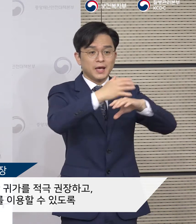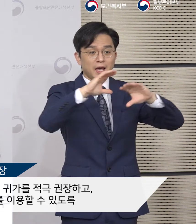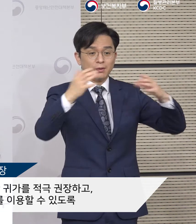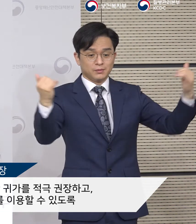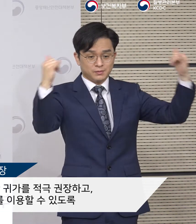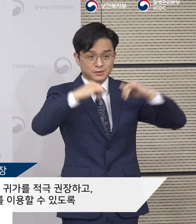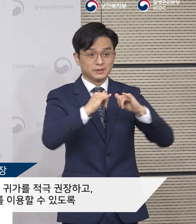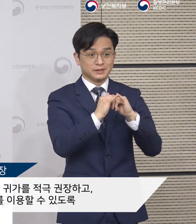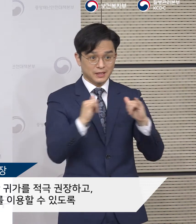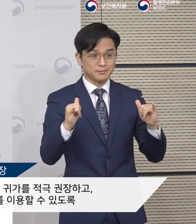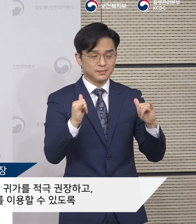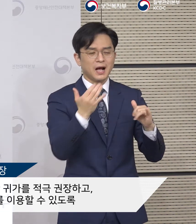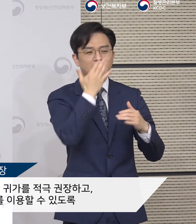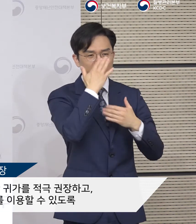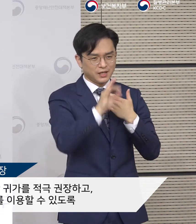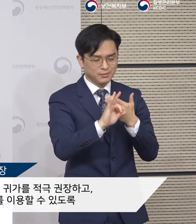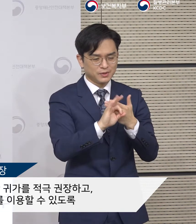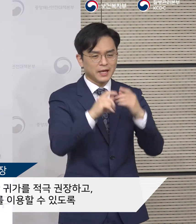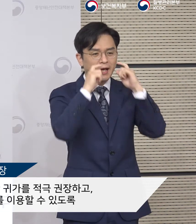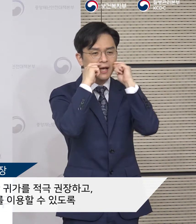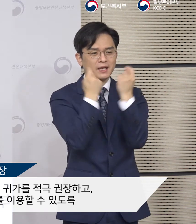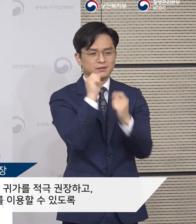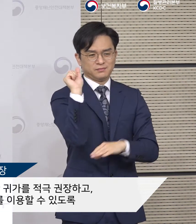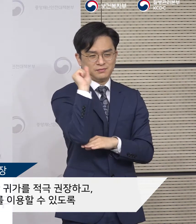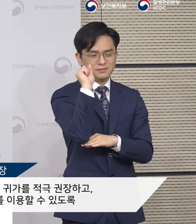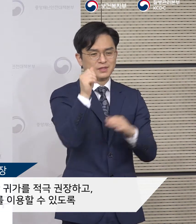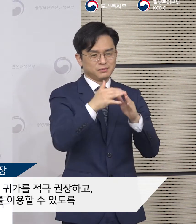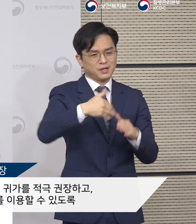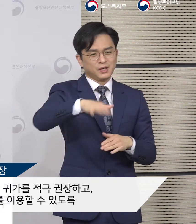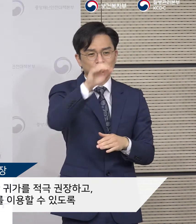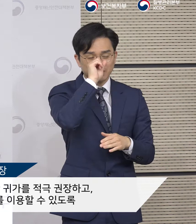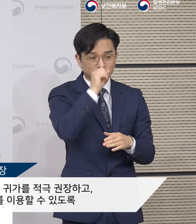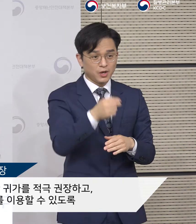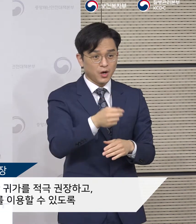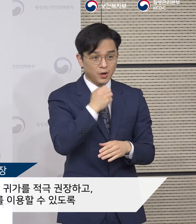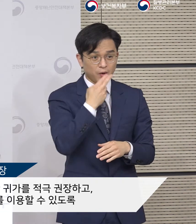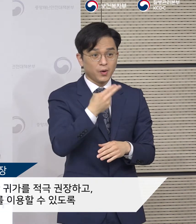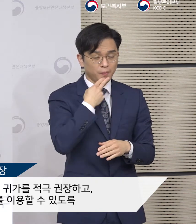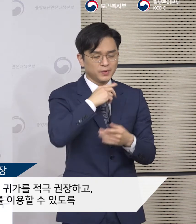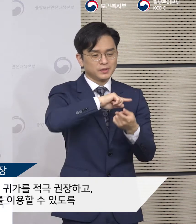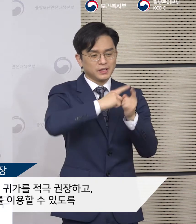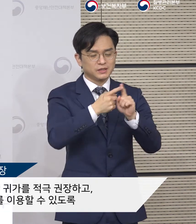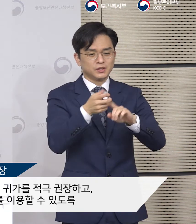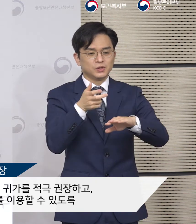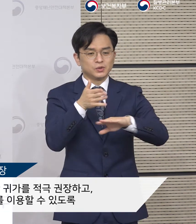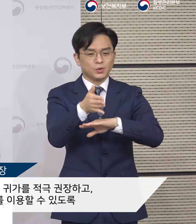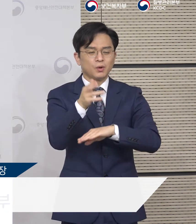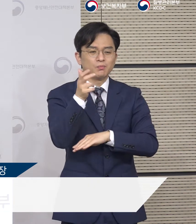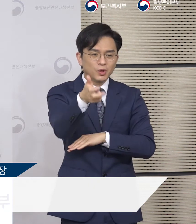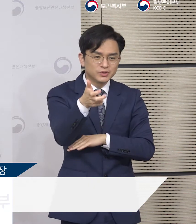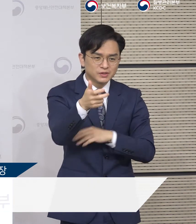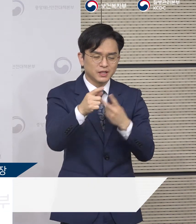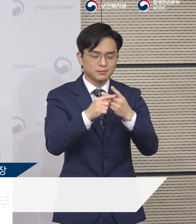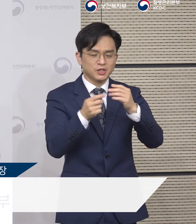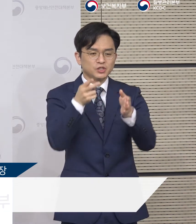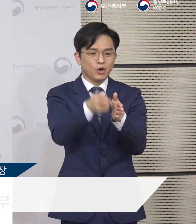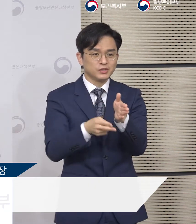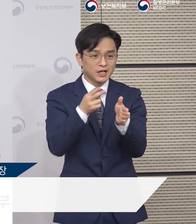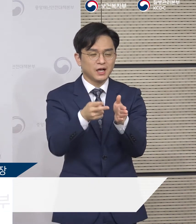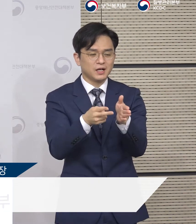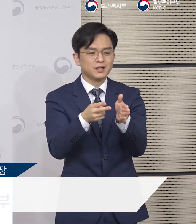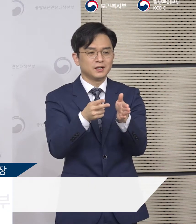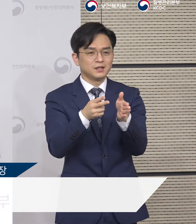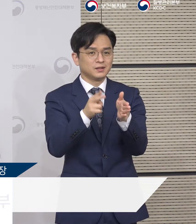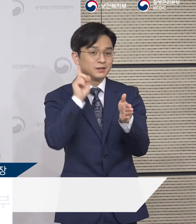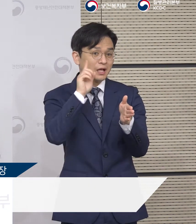승용차를 이용한 귀가를 적극 권장하고 승용차 이용이 어려운 경우 전용 버스와 열차를 이용할 수 있도록 가능한 한